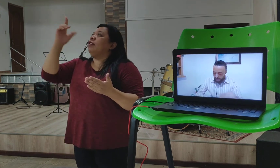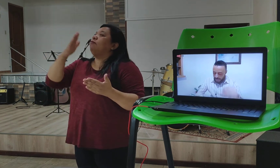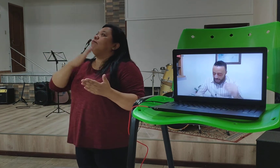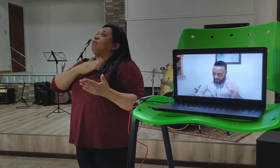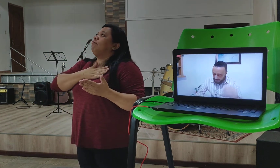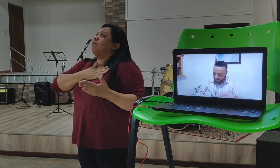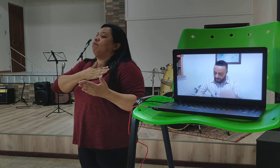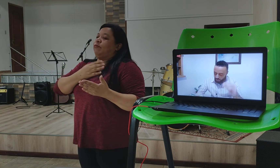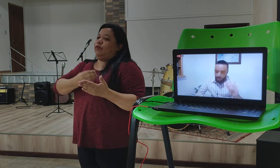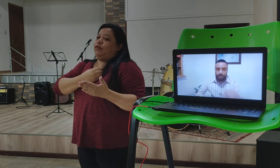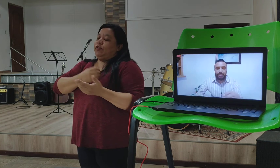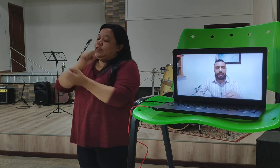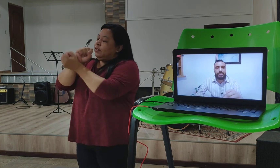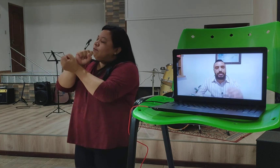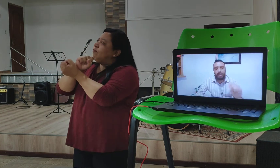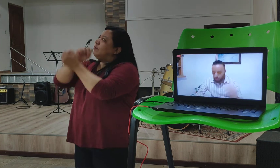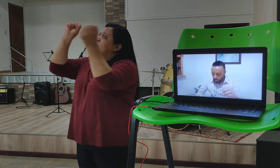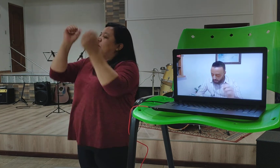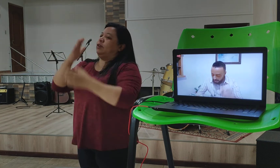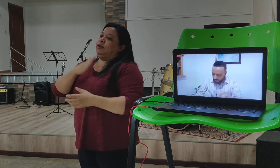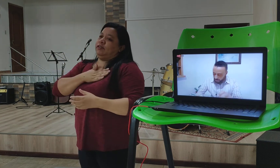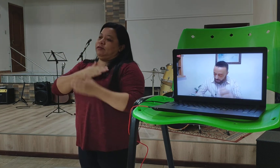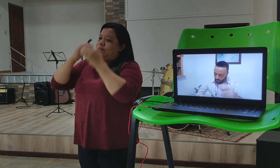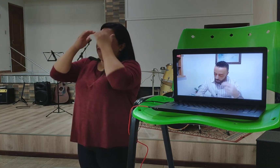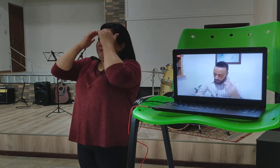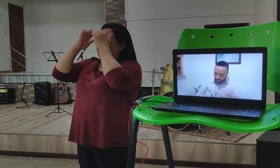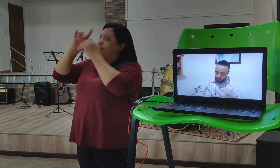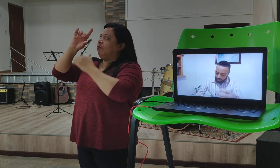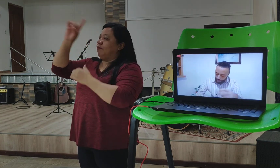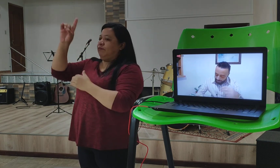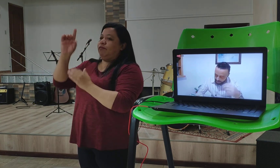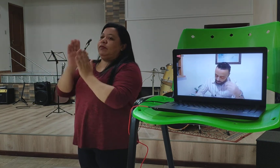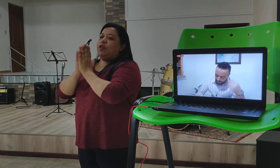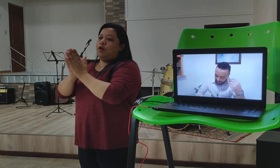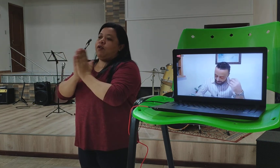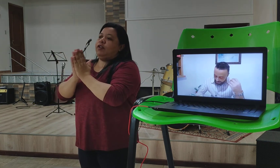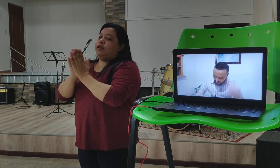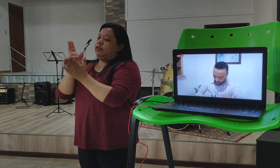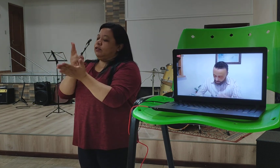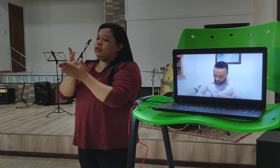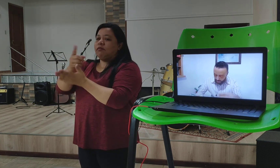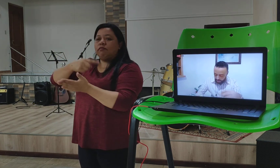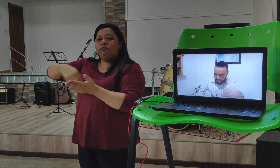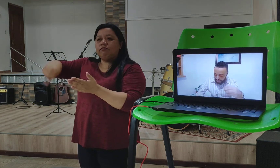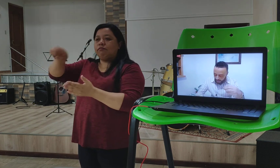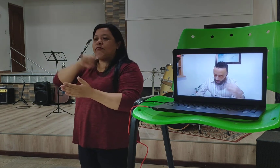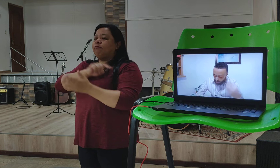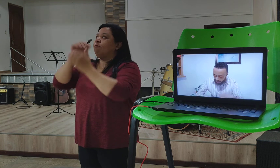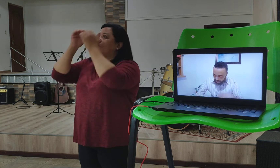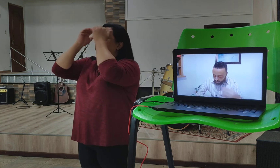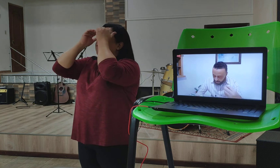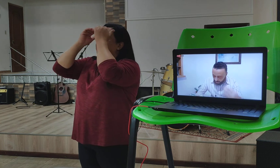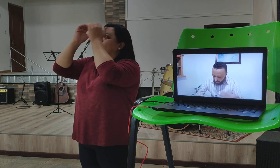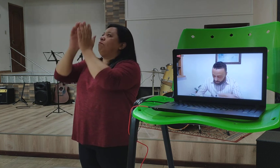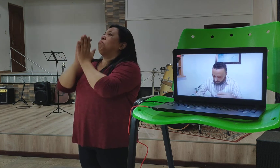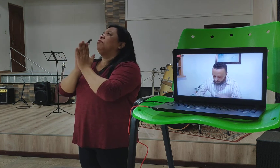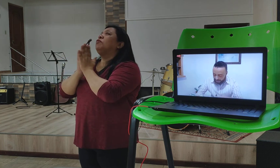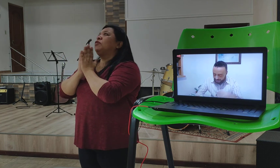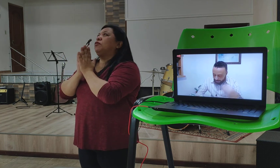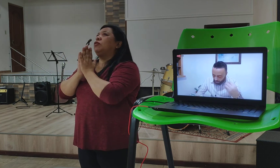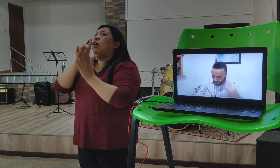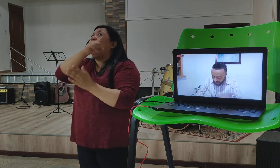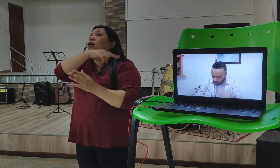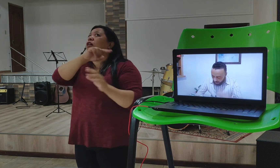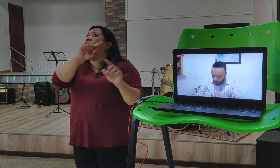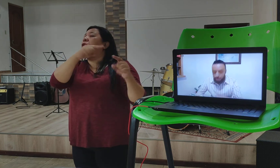vindo eu a vacilar. O homem, segundo o coração de Deus, ora ao Senhor pedindo libertação do Senhor. Ele roga ao Senhor que o Senhor